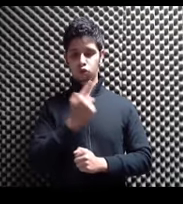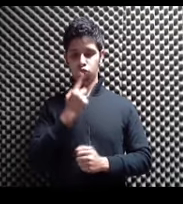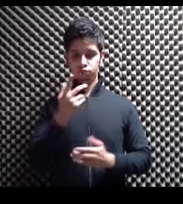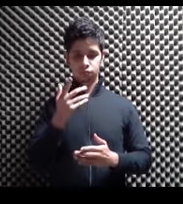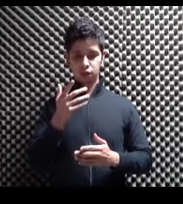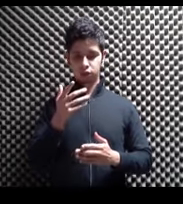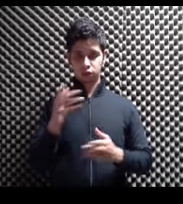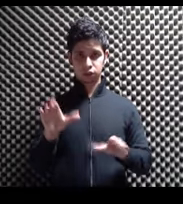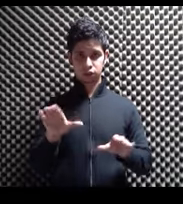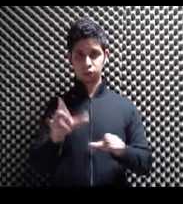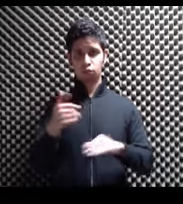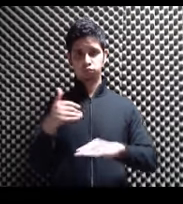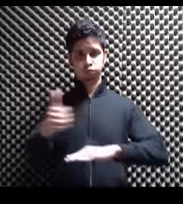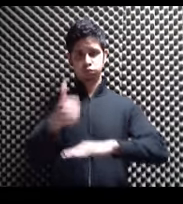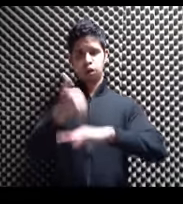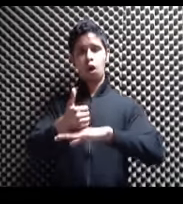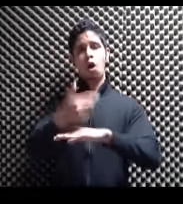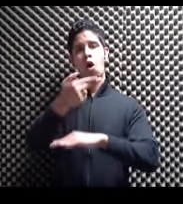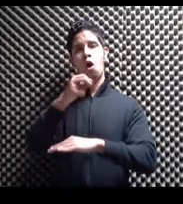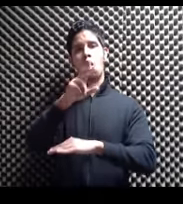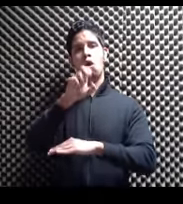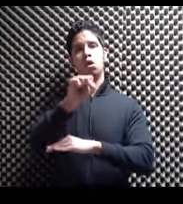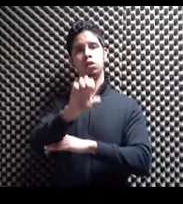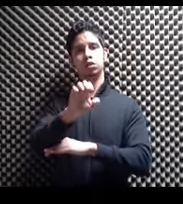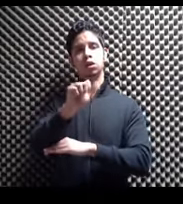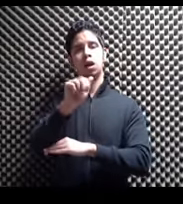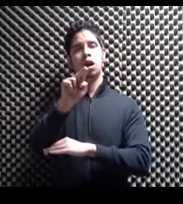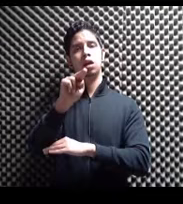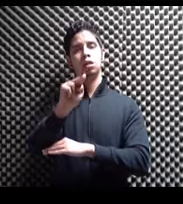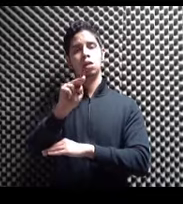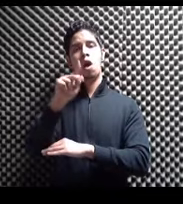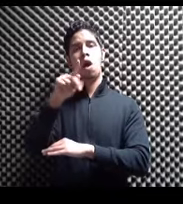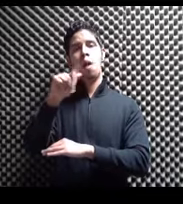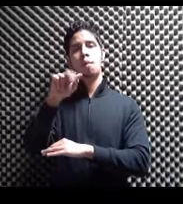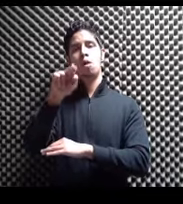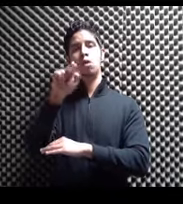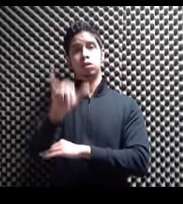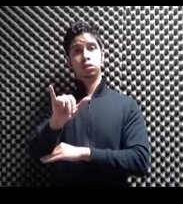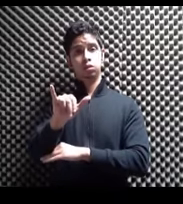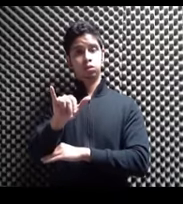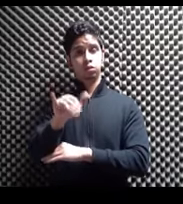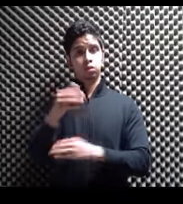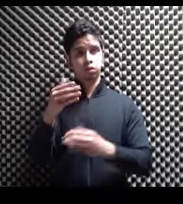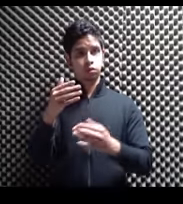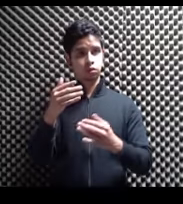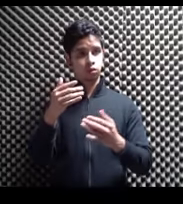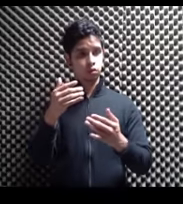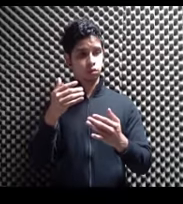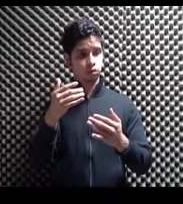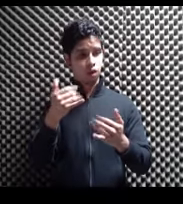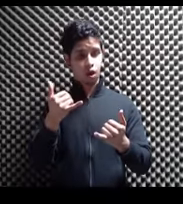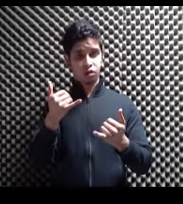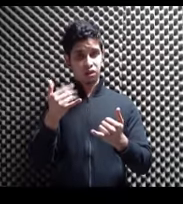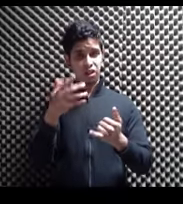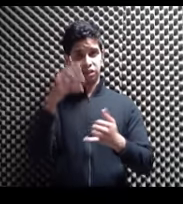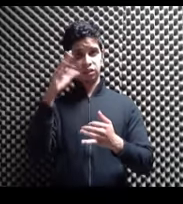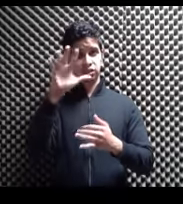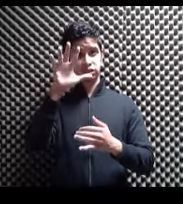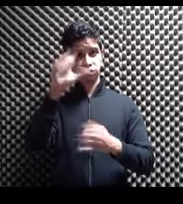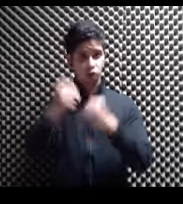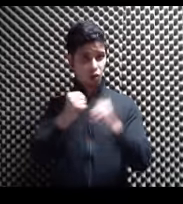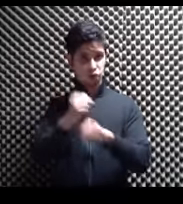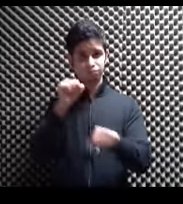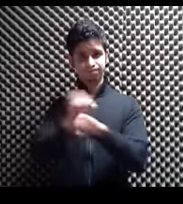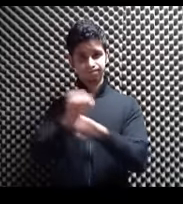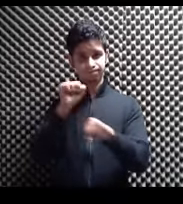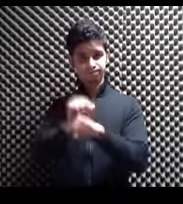para 5 años. Uh-huh. Ahora fue que salimos como que dice del anonimato porque... Pero eso pasa, mijo, eso pasa. Pero tú pues estás